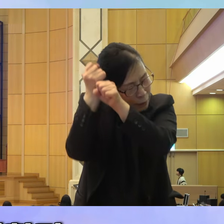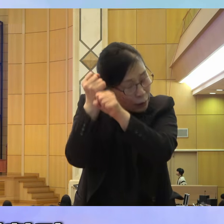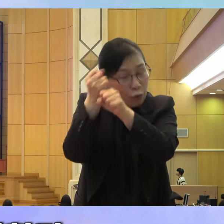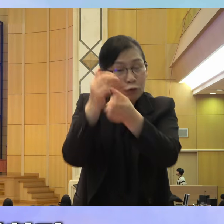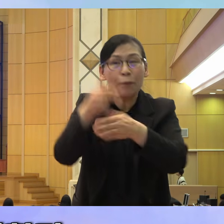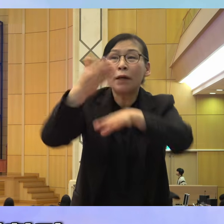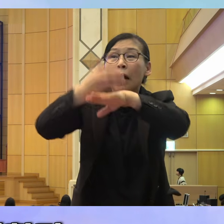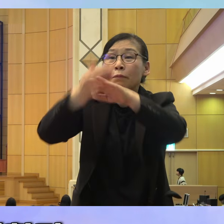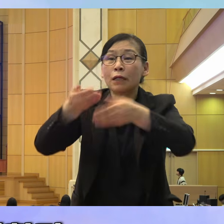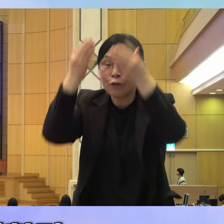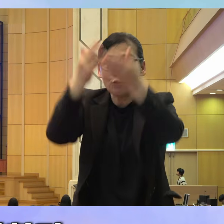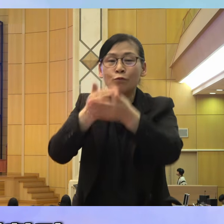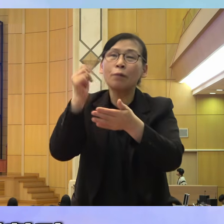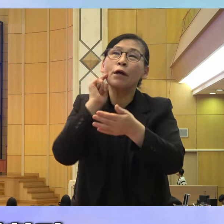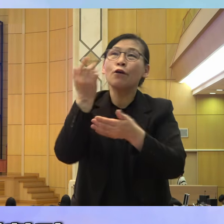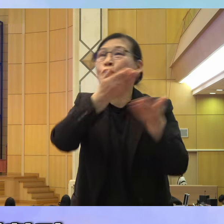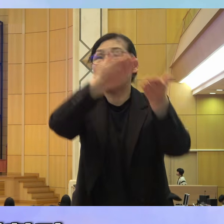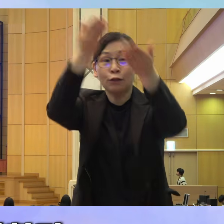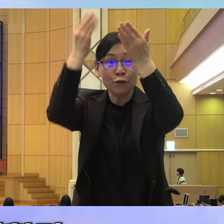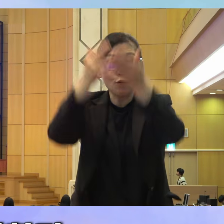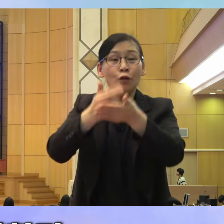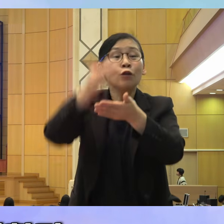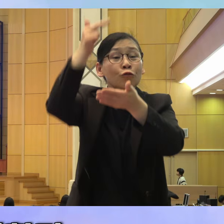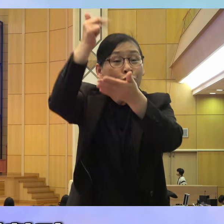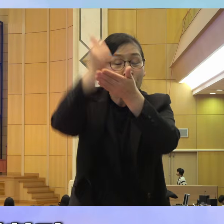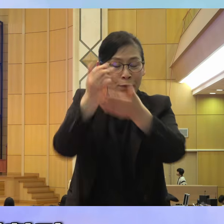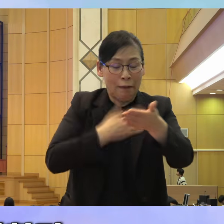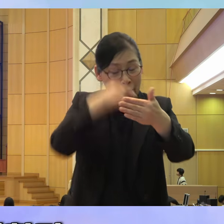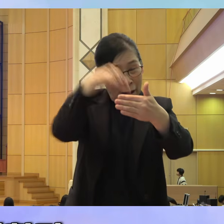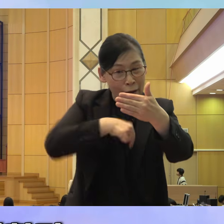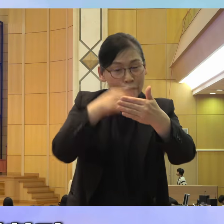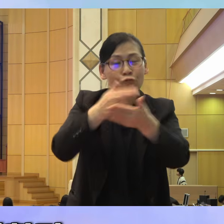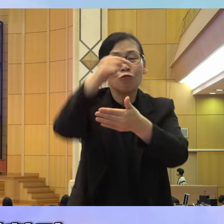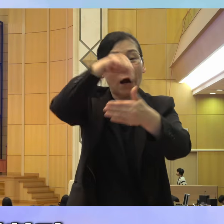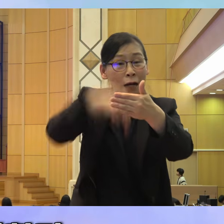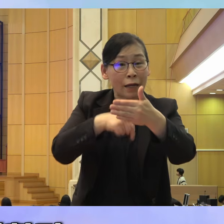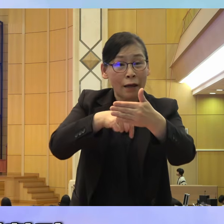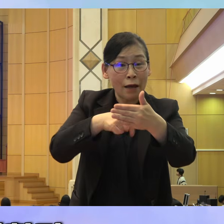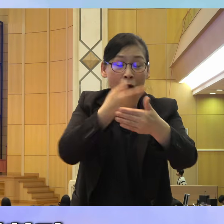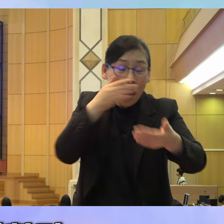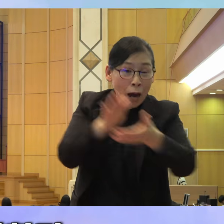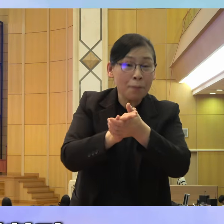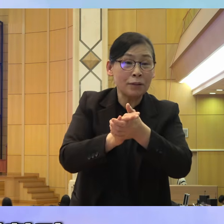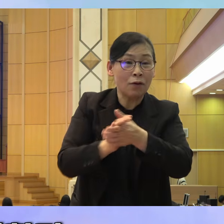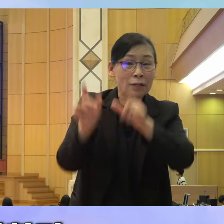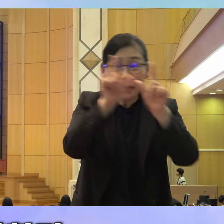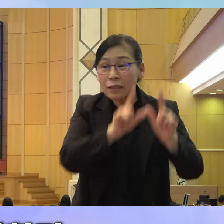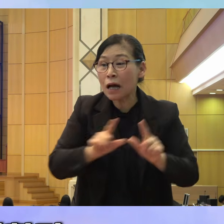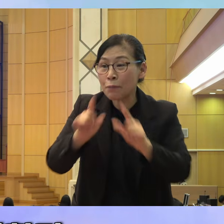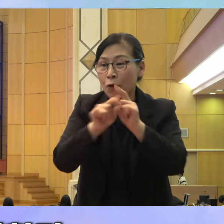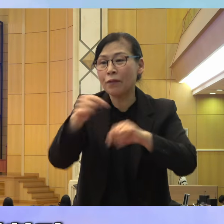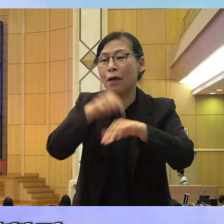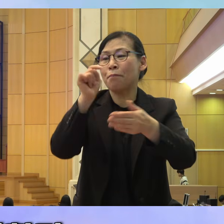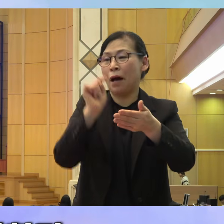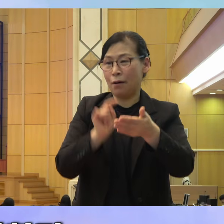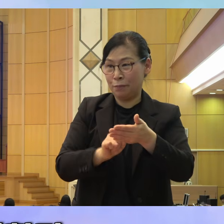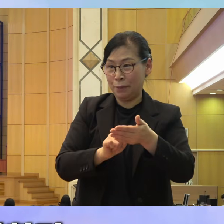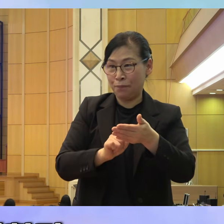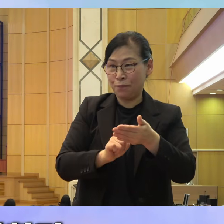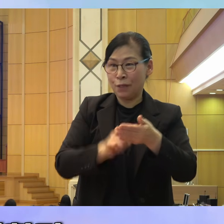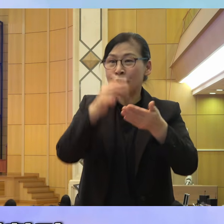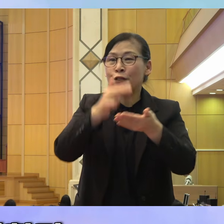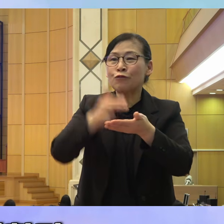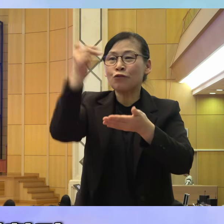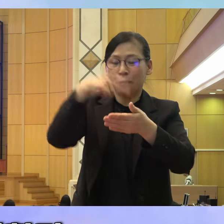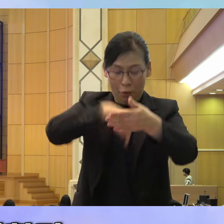주님께 감사하고 주님께 영광 돌리고 주님이 내 안에 내가 주 안에, 그래서 내 마음이